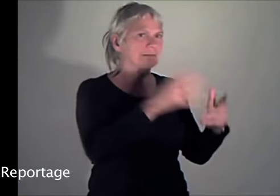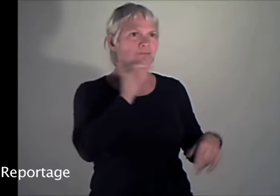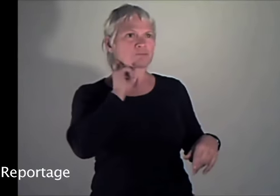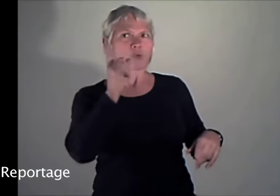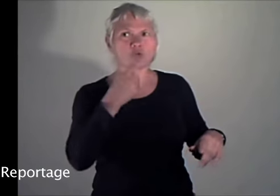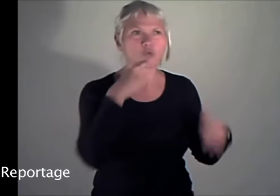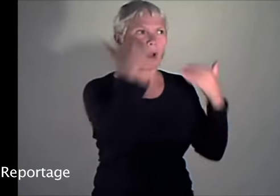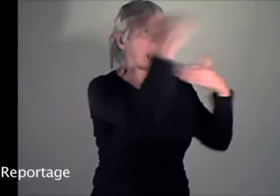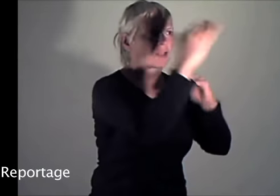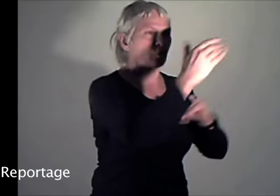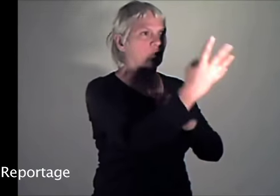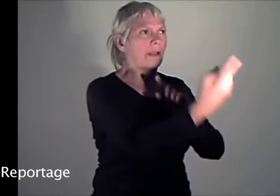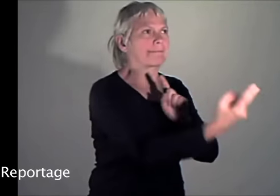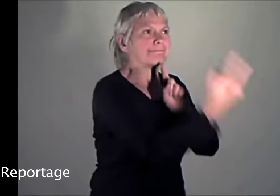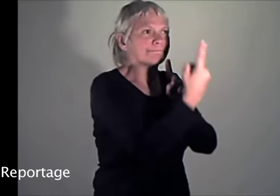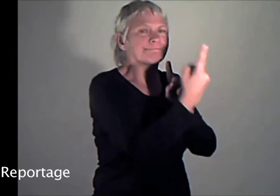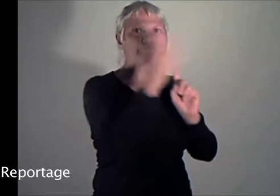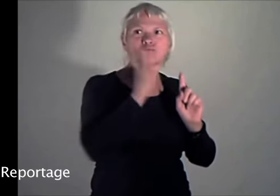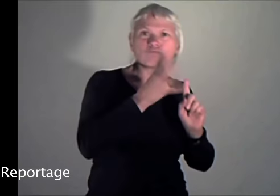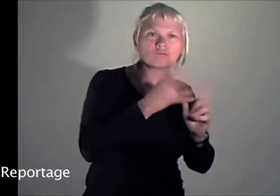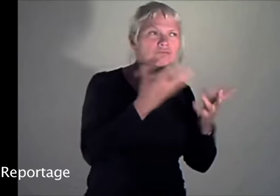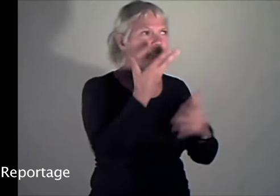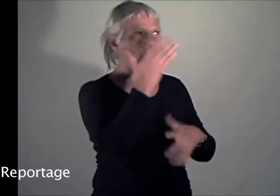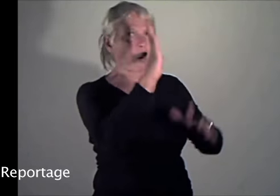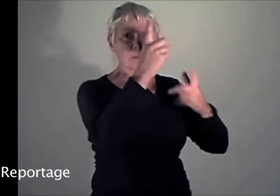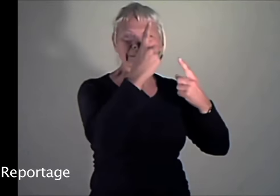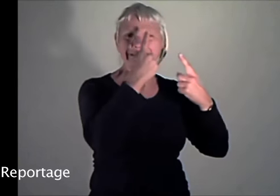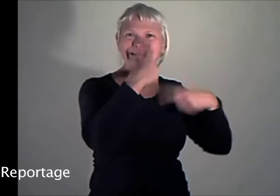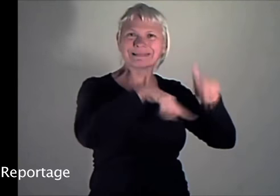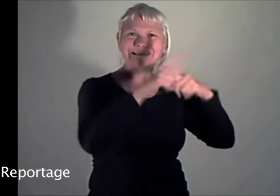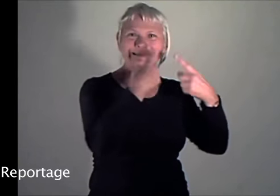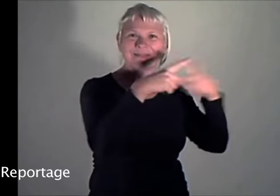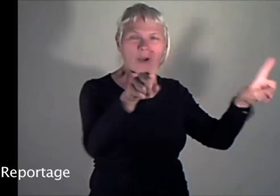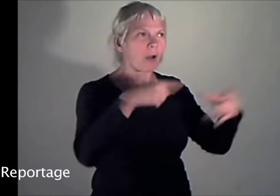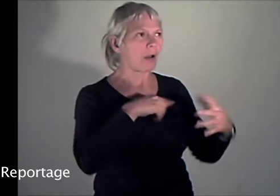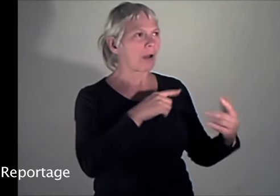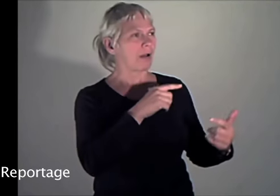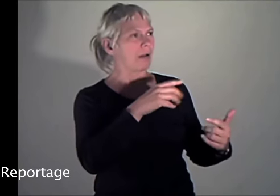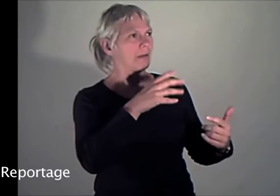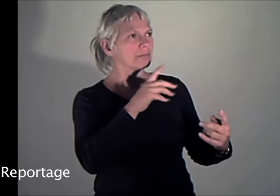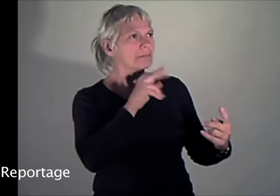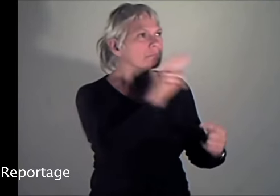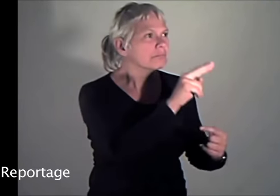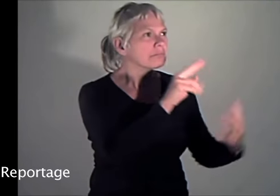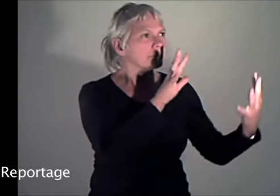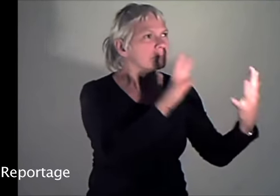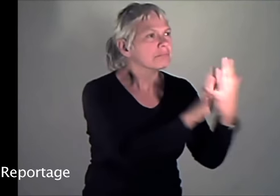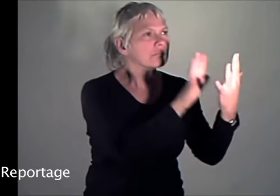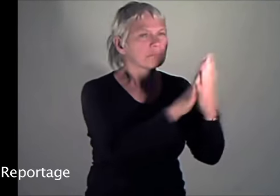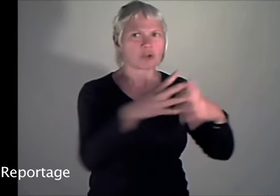sourds qui font des conférences, des sourds qui se bougent, des sourds qui organisent des trucs et qui revendiquent cette langue des signes, quoi. Et finalement, en fait, tout